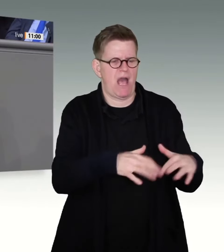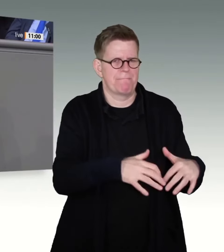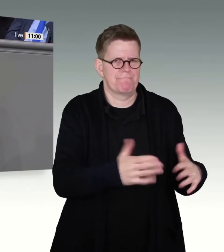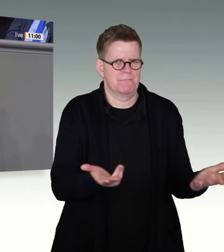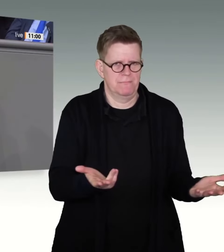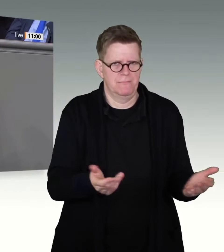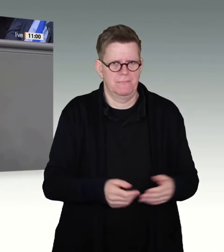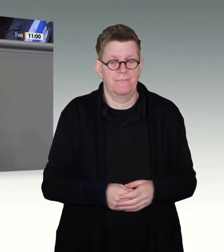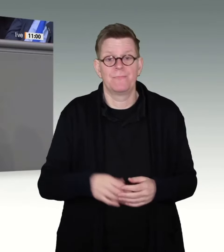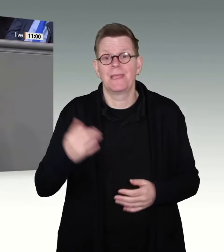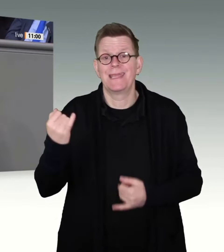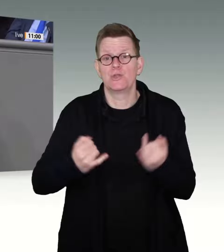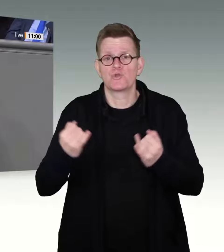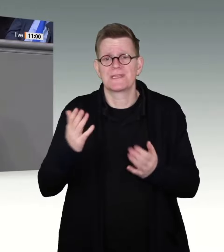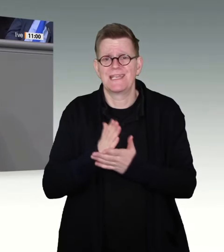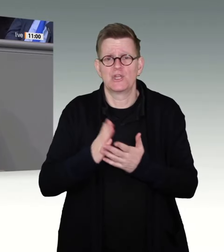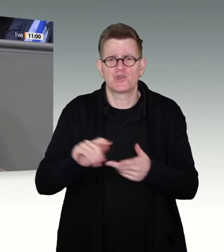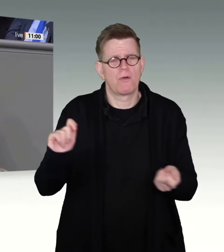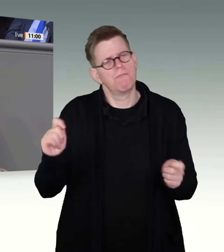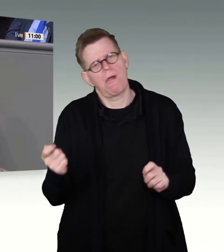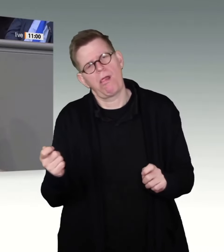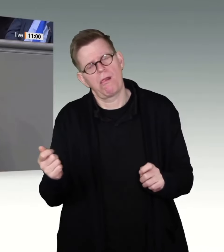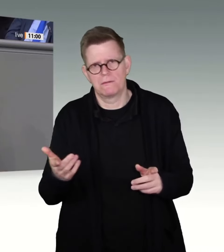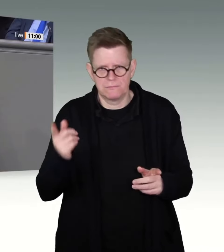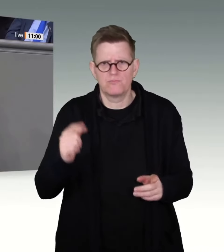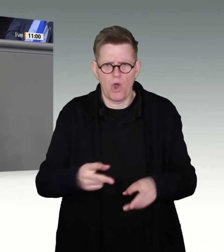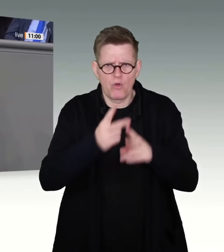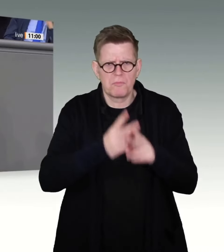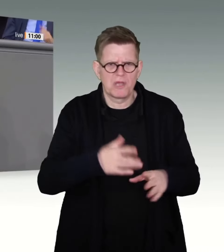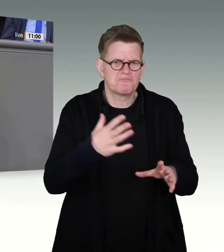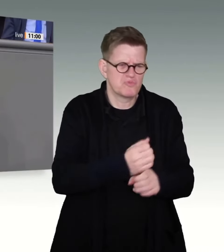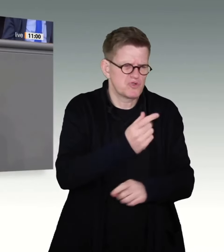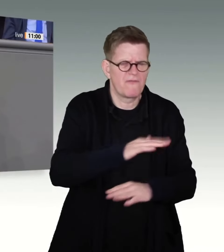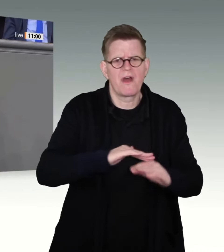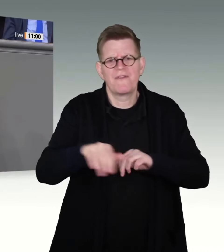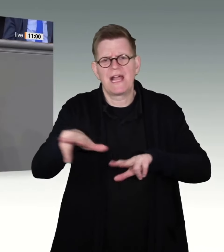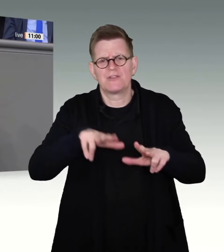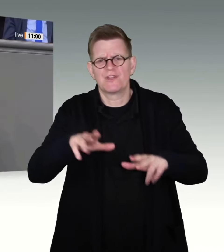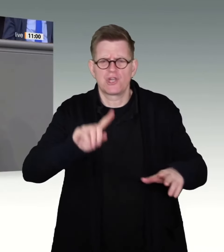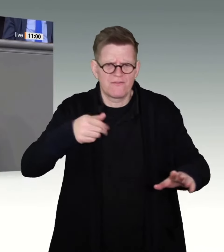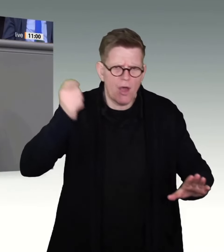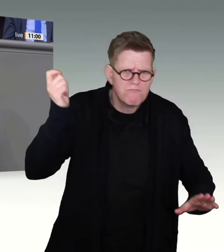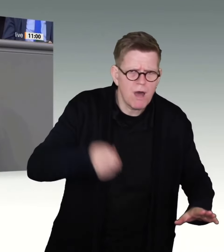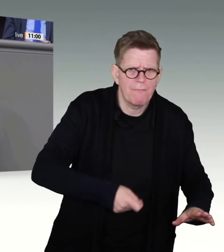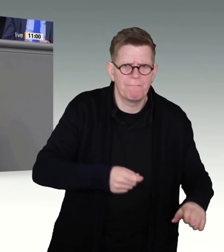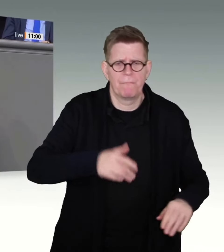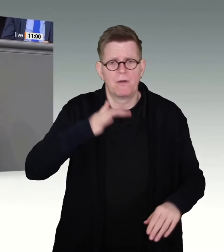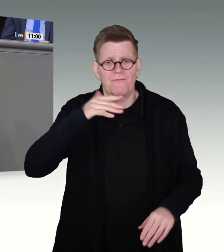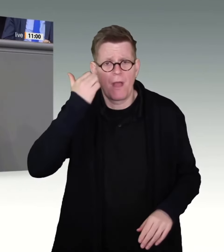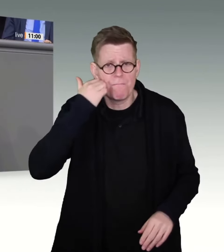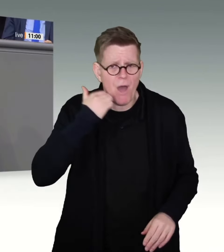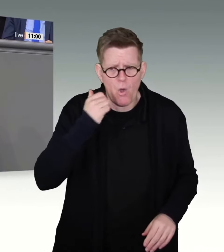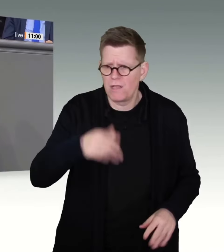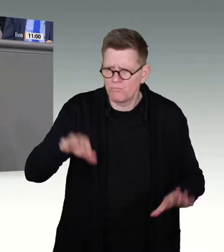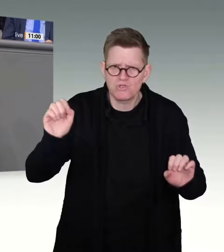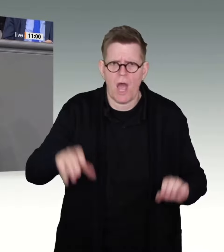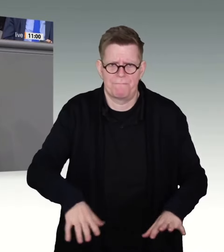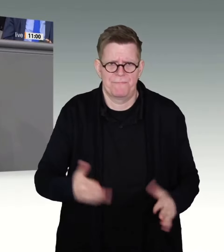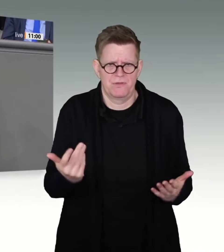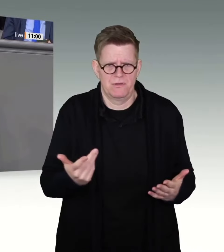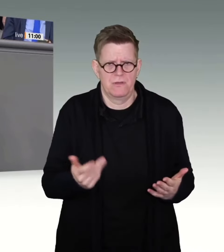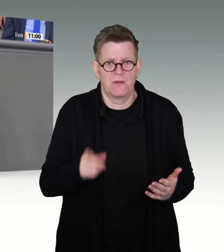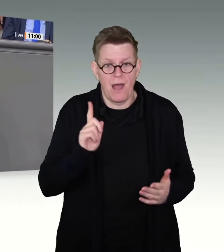Industrie ist schon einigermaßen angeschlagen, den Rest kriegt man auch noch klein. Die Landwirtschaft hat eins draufgekriegt, viele Bauern werden aufgeben müssen, also